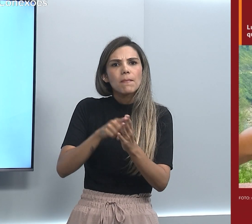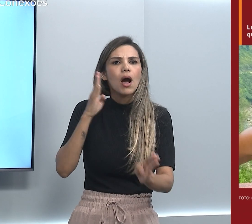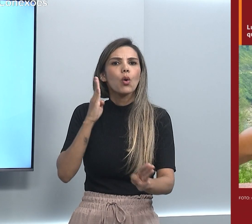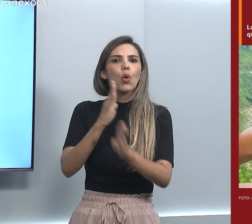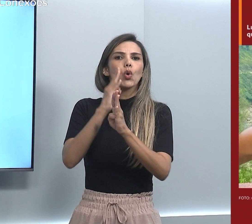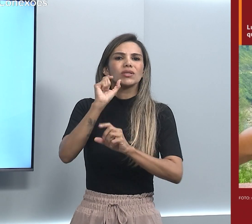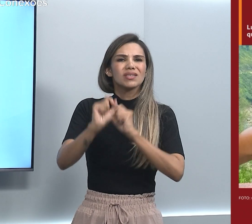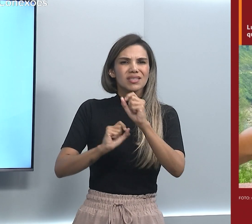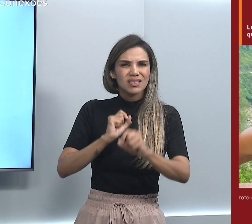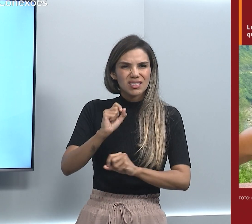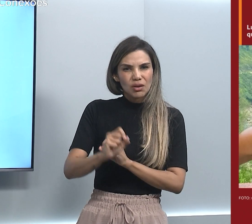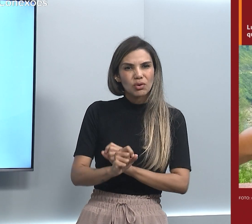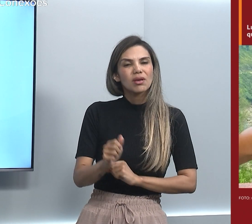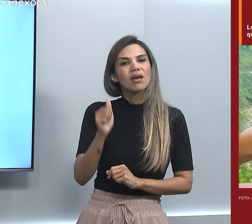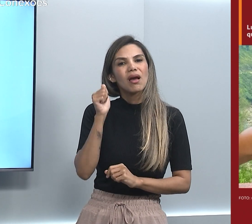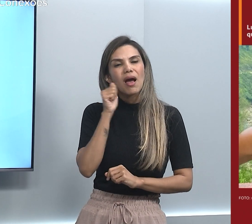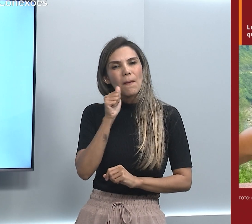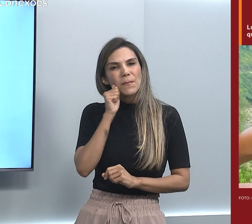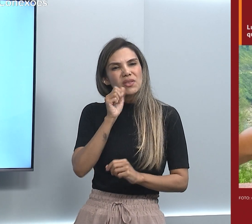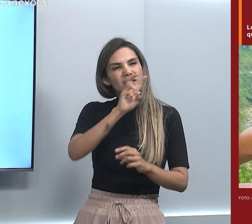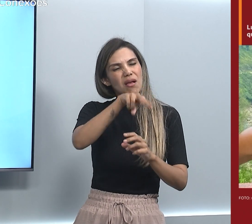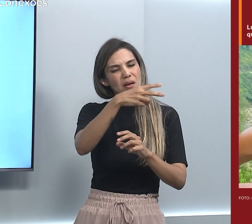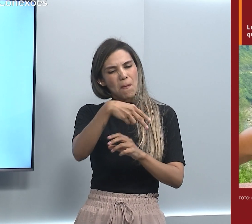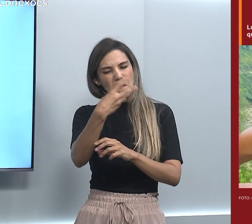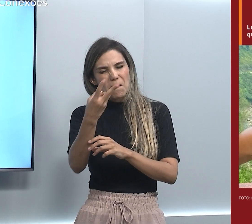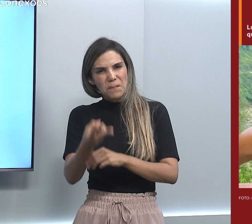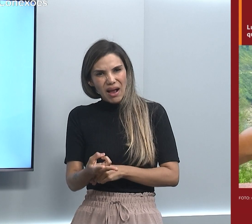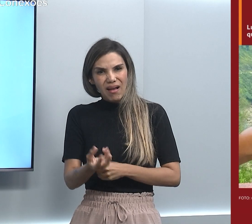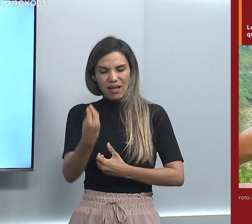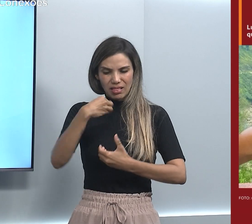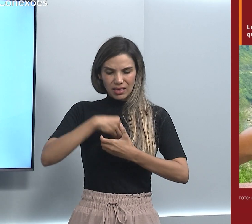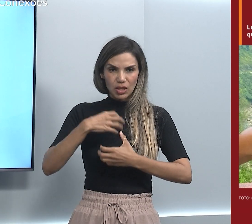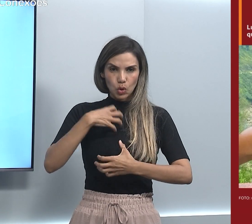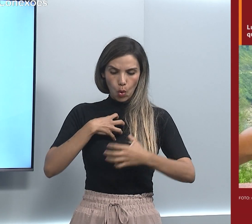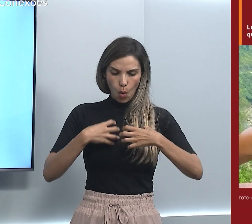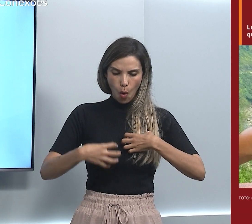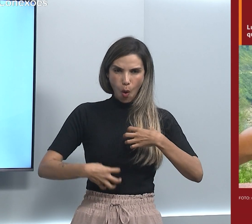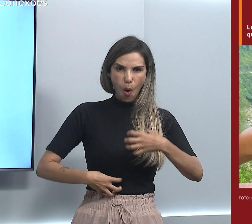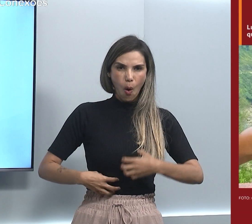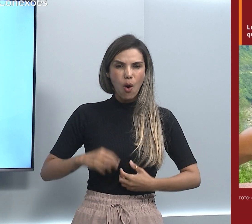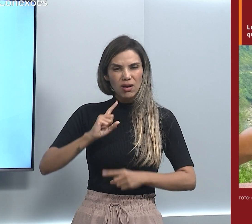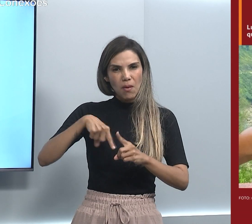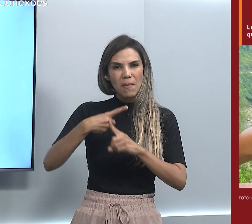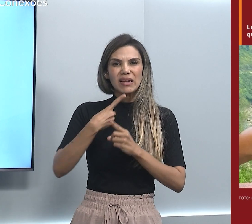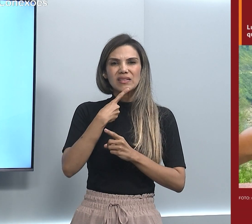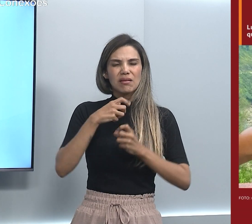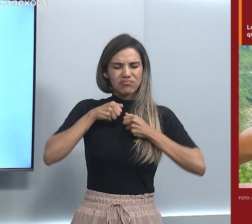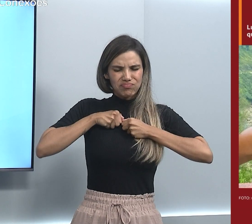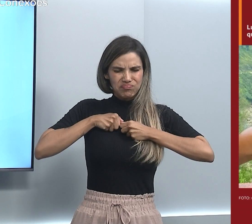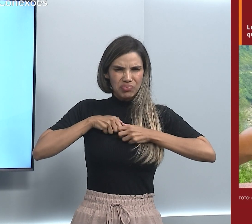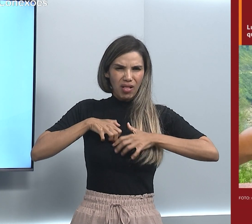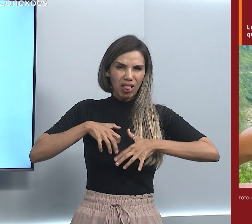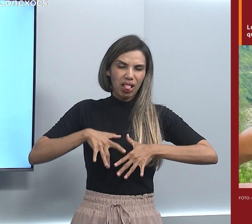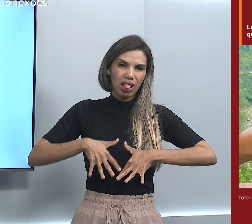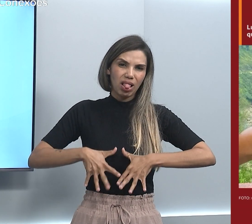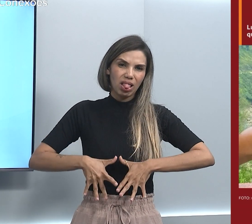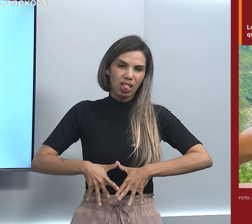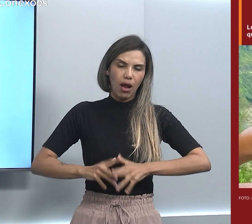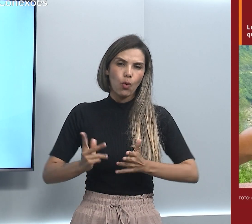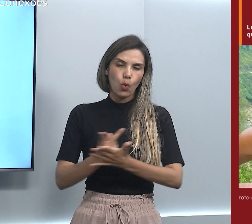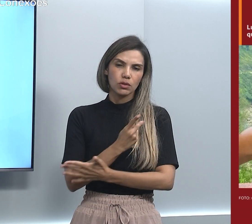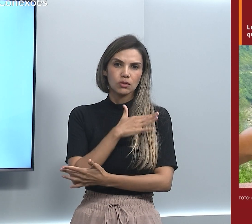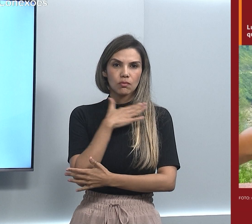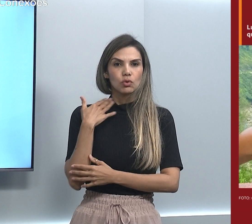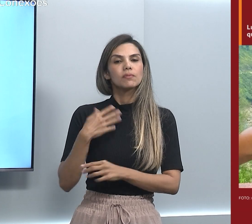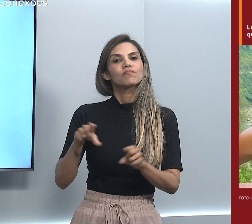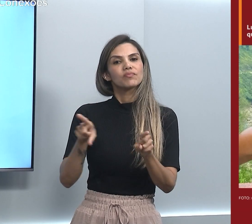um traumatismo que resultou em danos aos órgãos e hemorragia extensa. Ainda segundo o laudo, ela